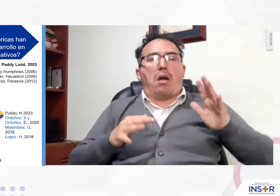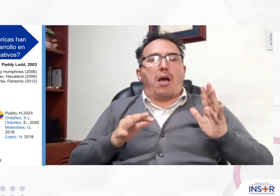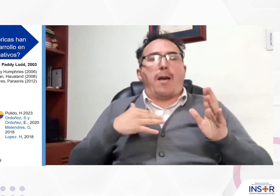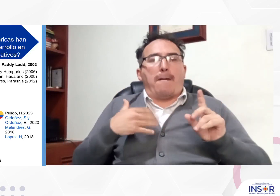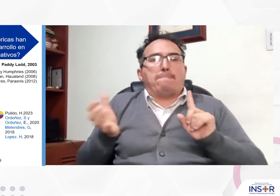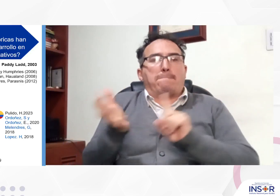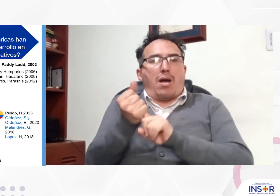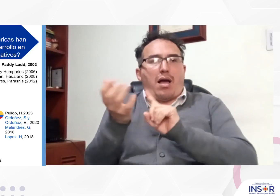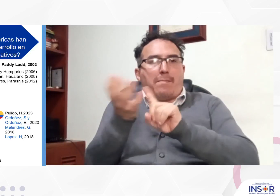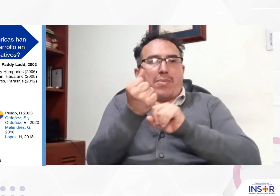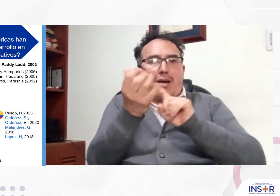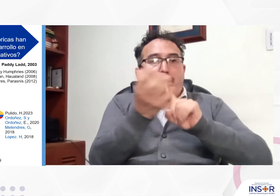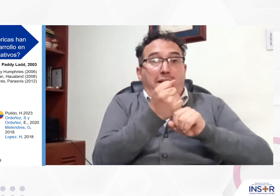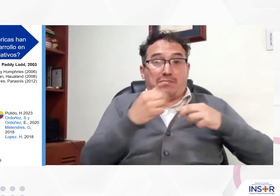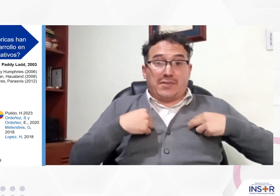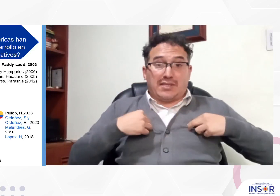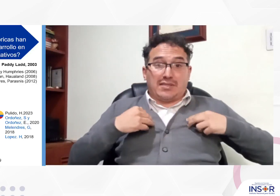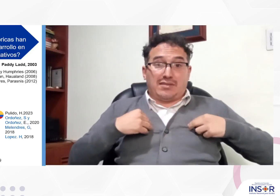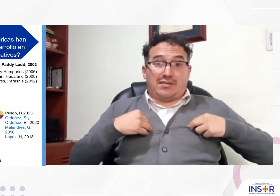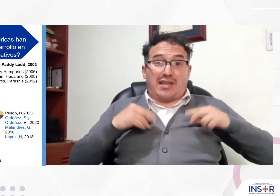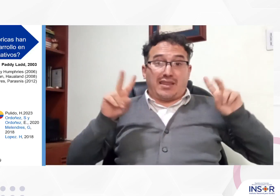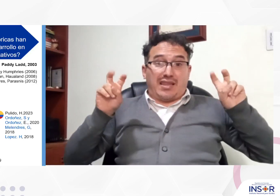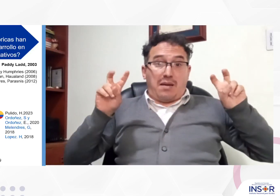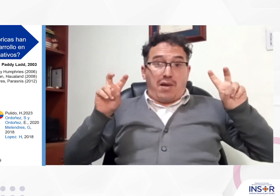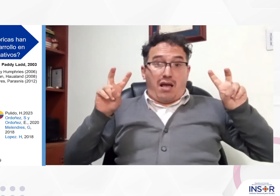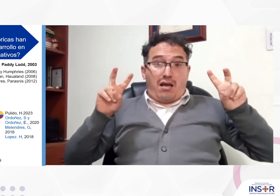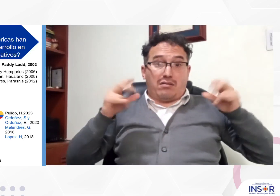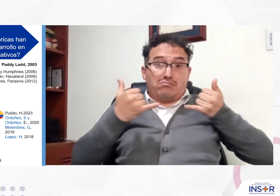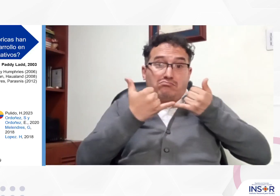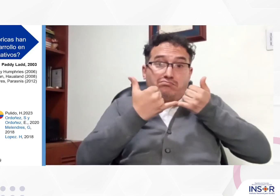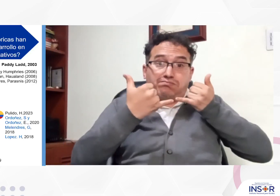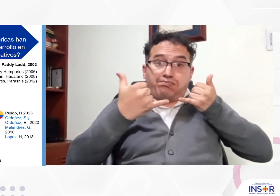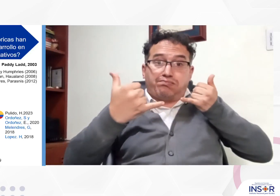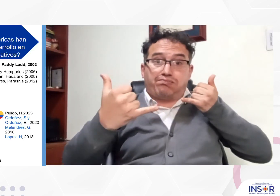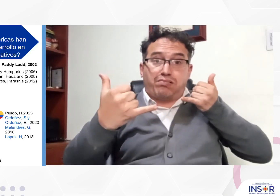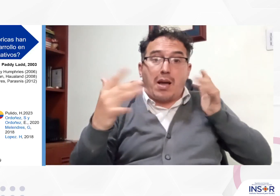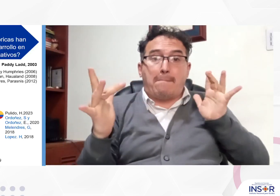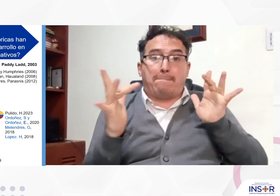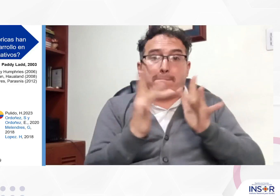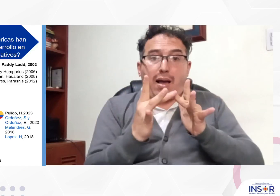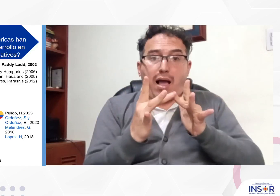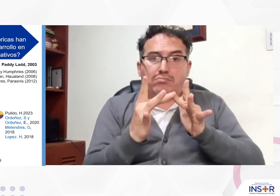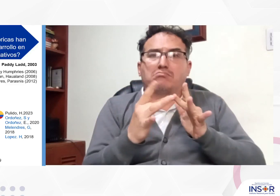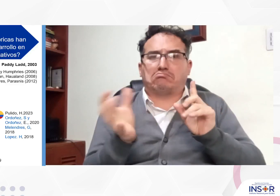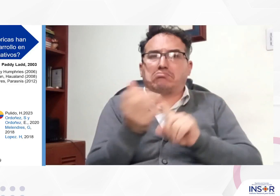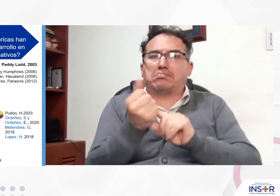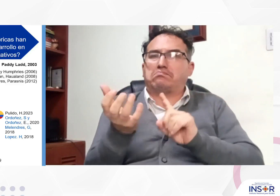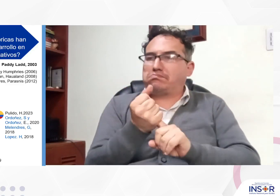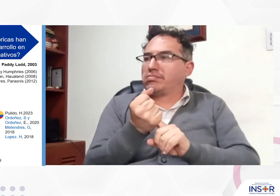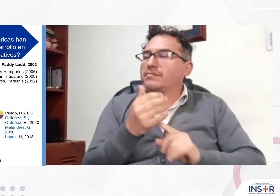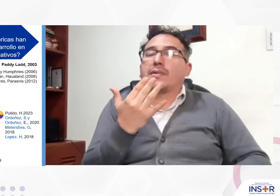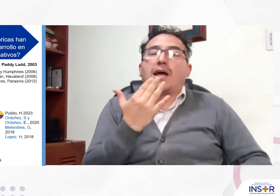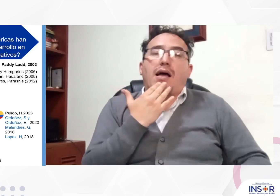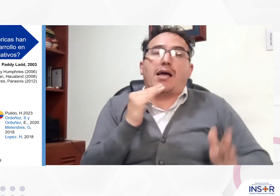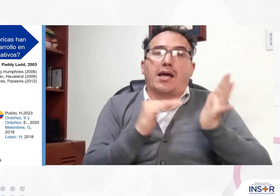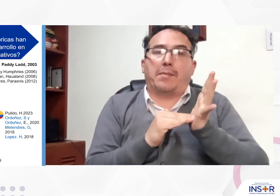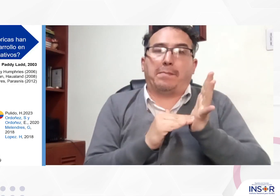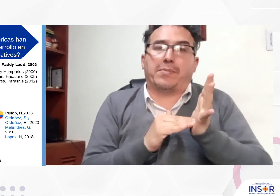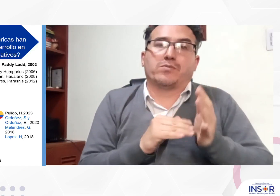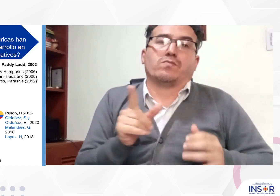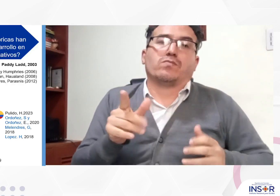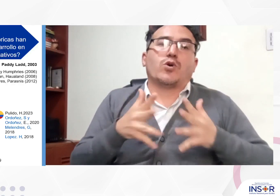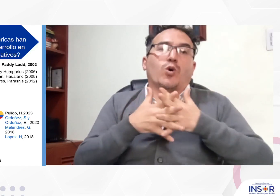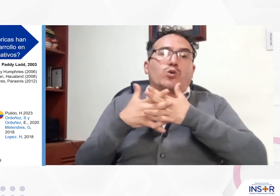si bien son oyentes, pero son CODA, y lo mismo también en el portugués de Brasil para encontrar muchas más